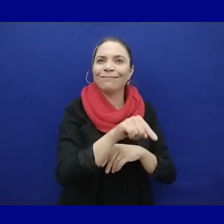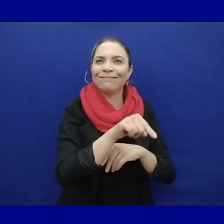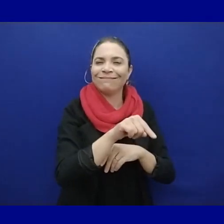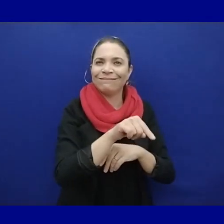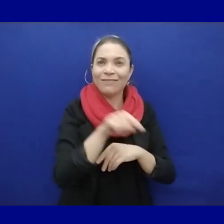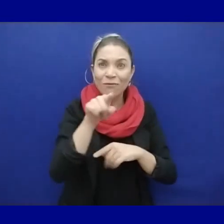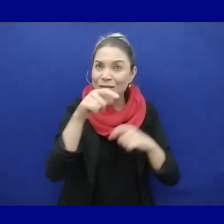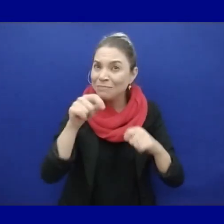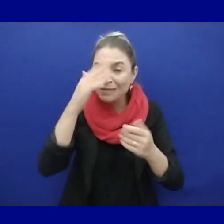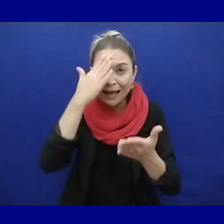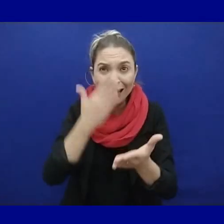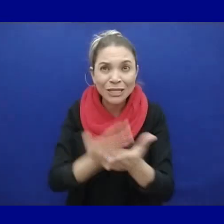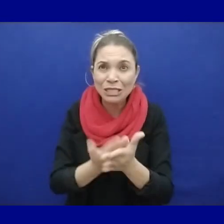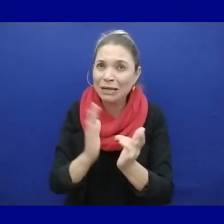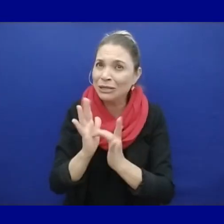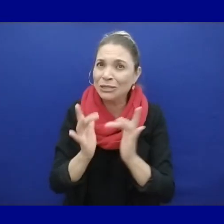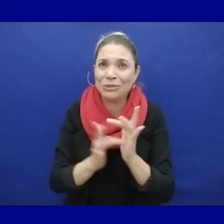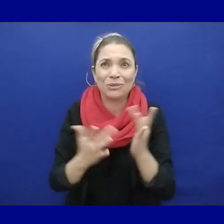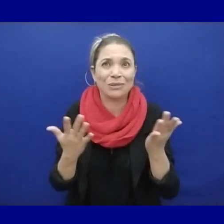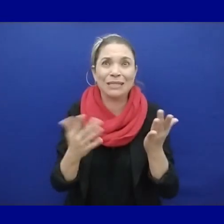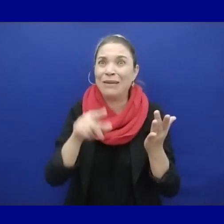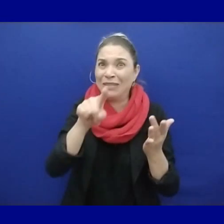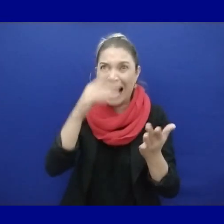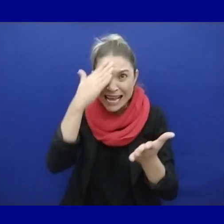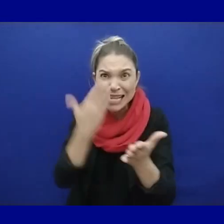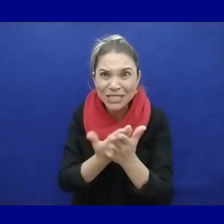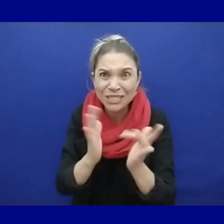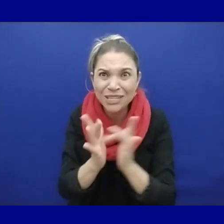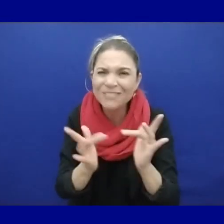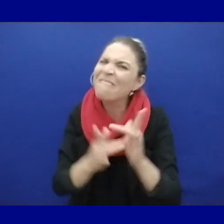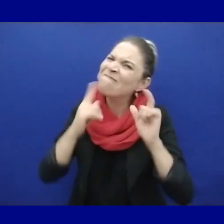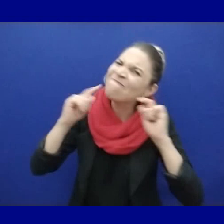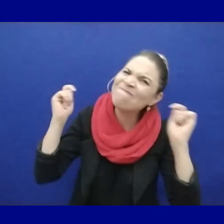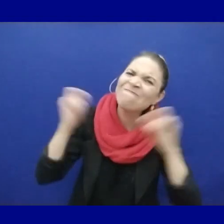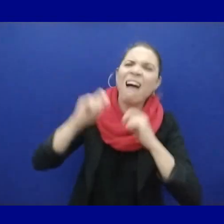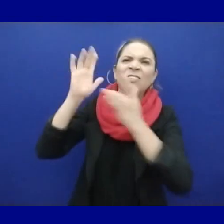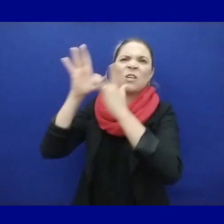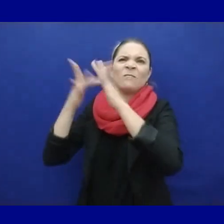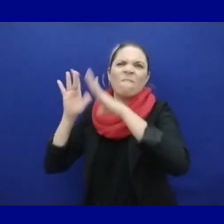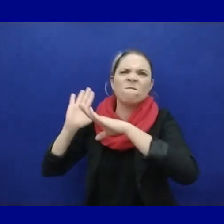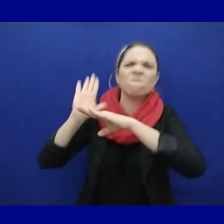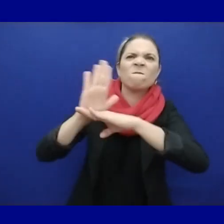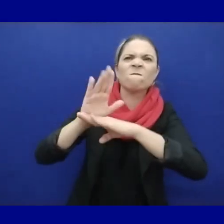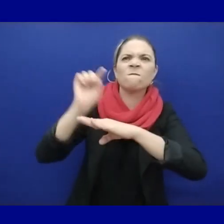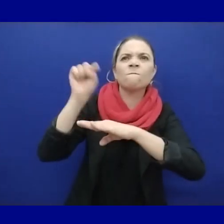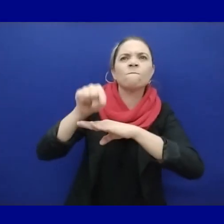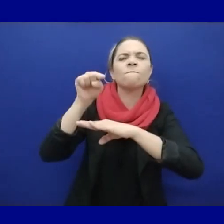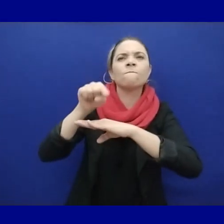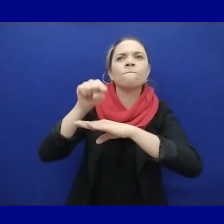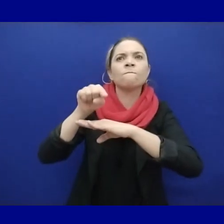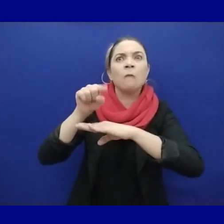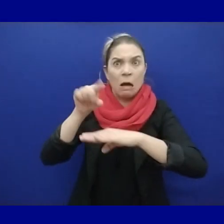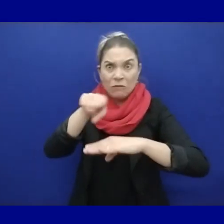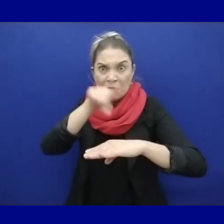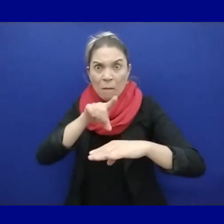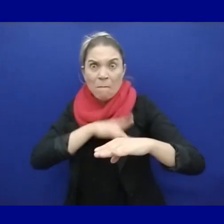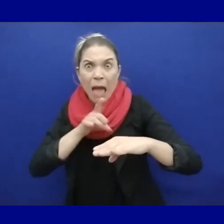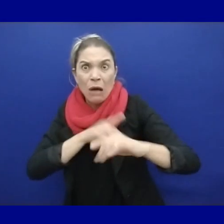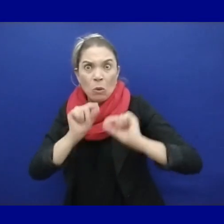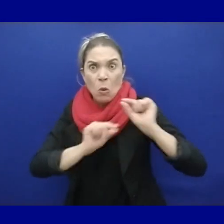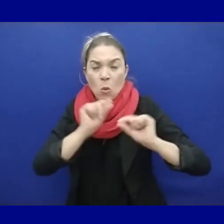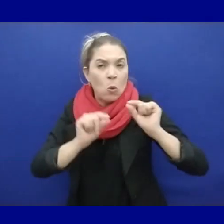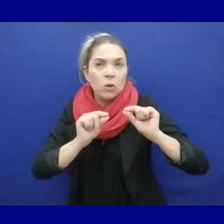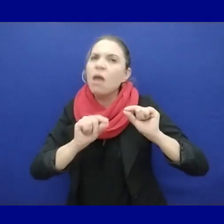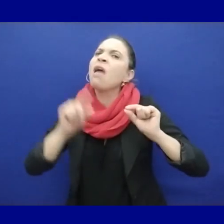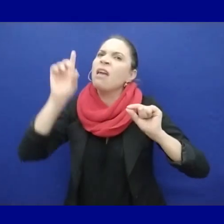em Cristo nessa noite e você verá que a mão de Deus está estendida para ajudar você a vencer os seus medos. Aqui no